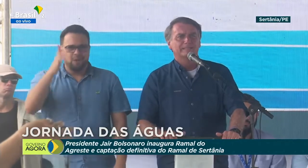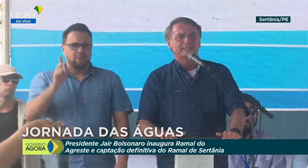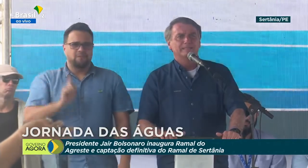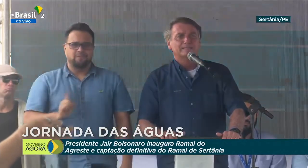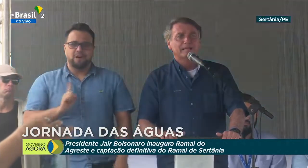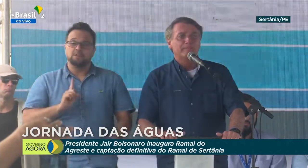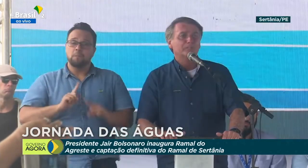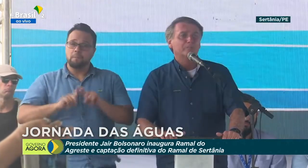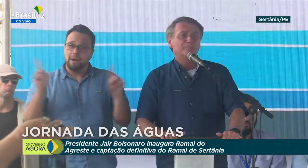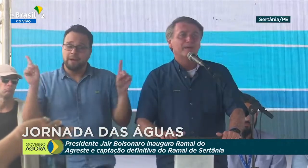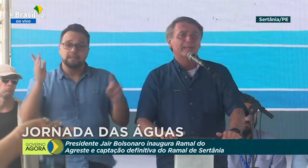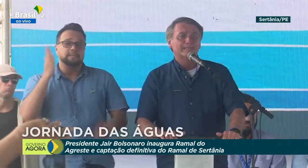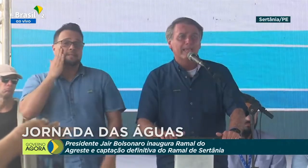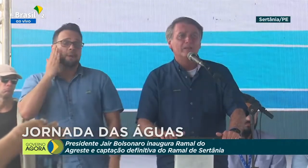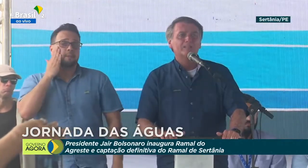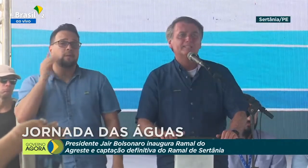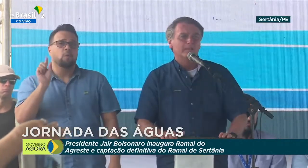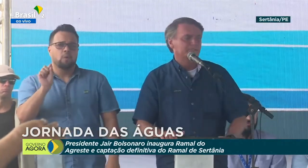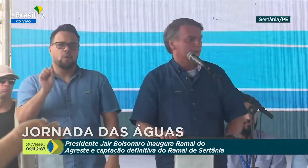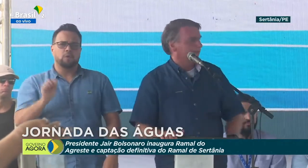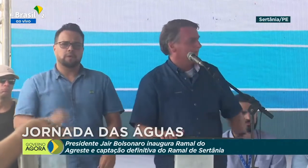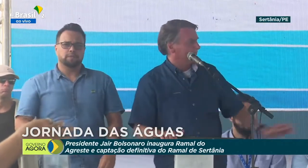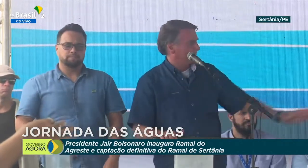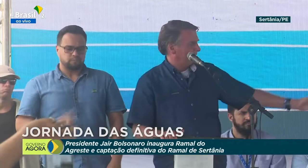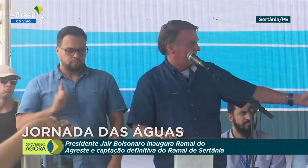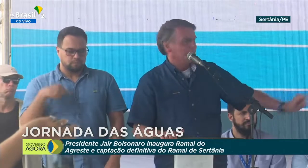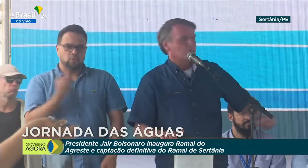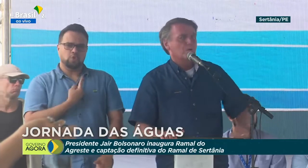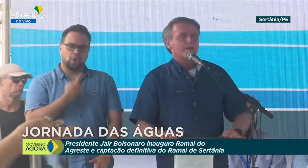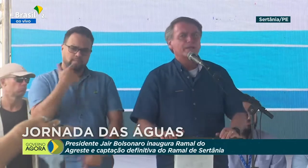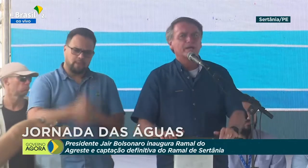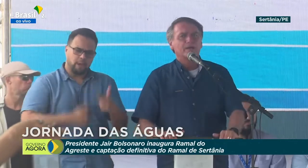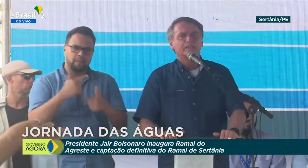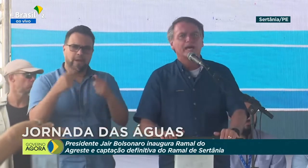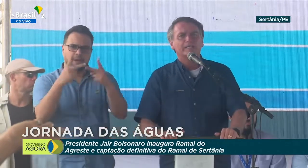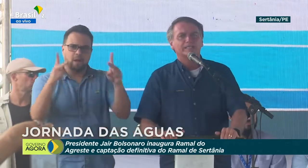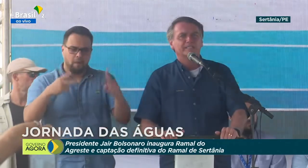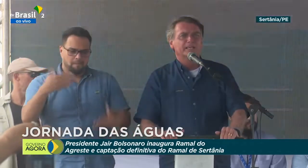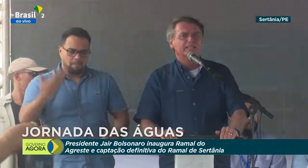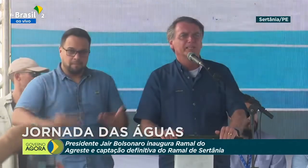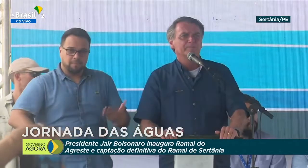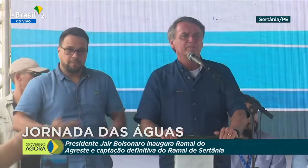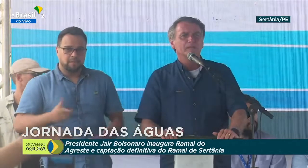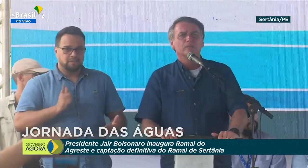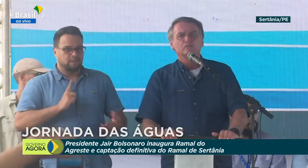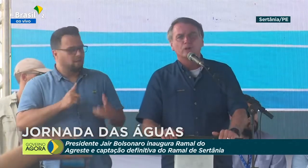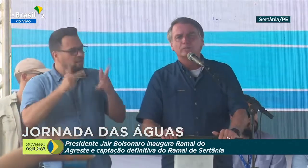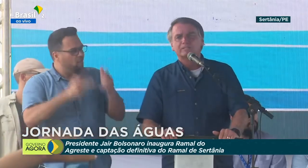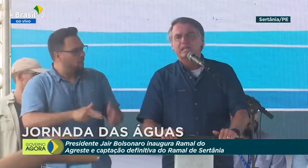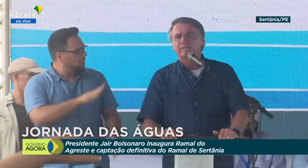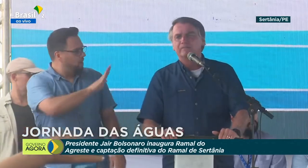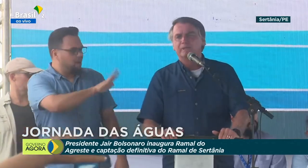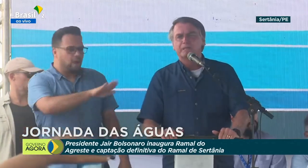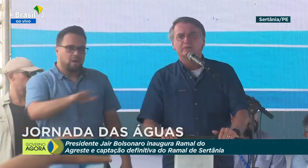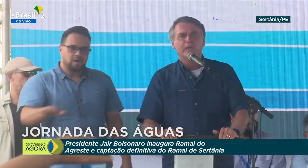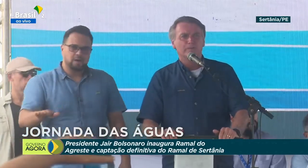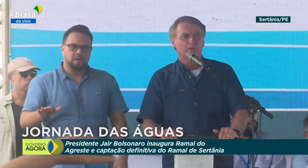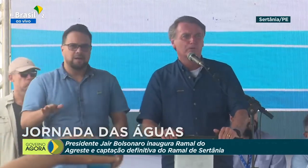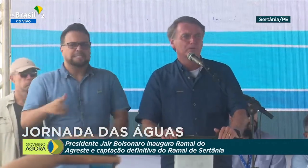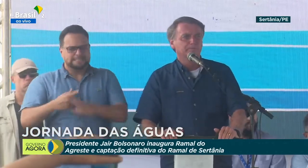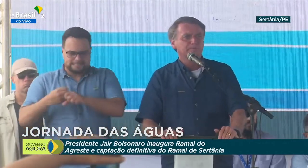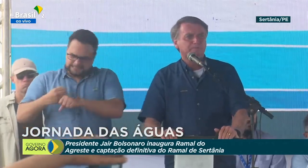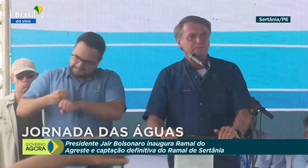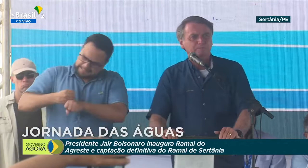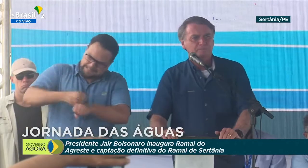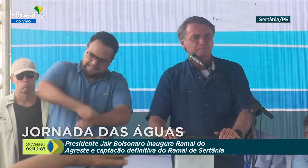mas sabendo para quem nós estamos trabalhando, como essa garotada que está aqui, todo sacrifício é